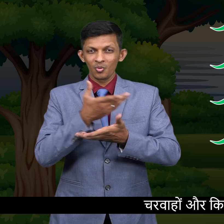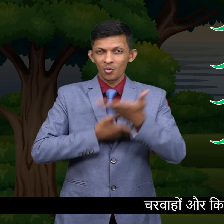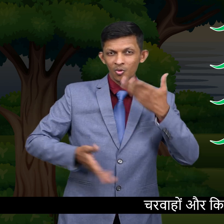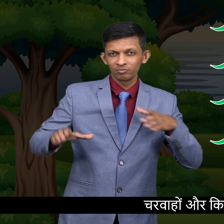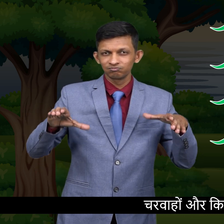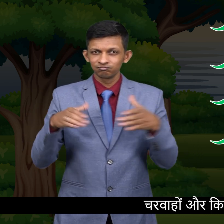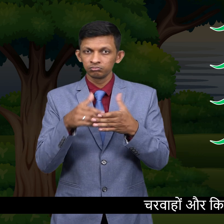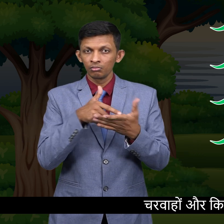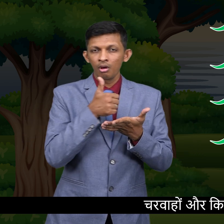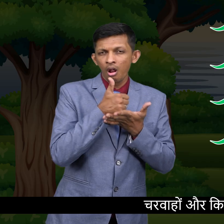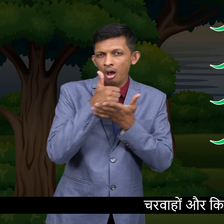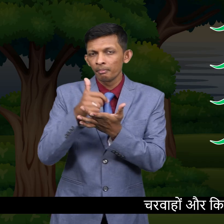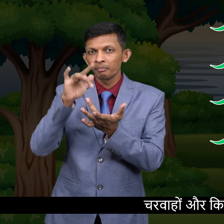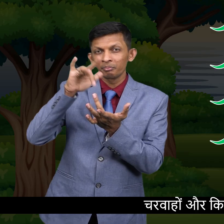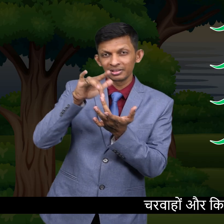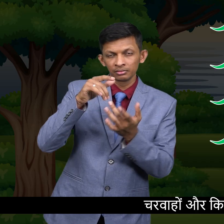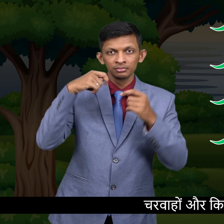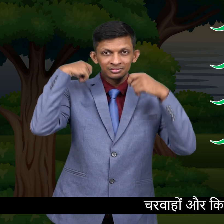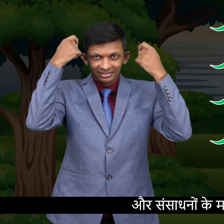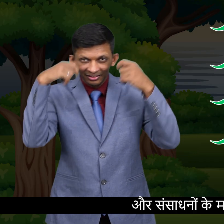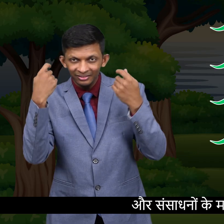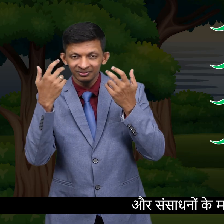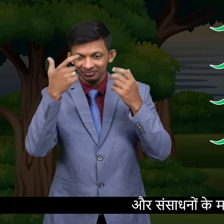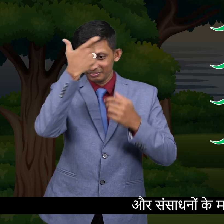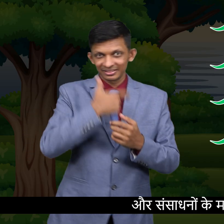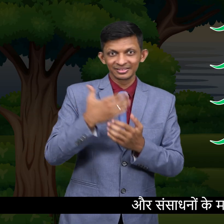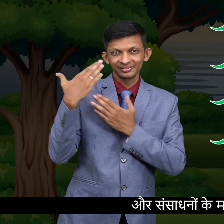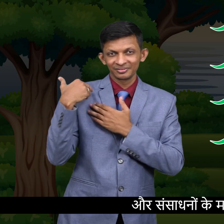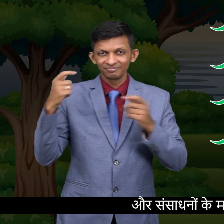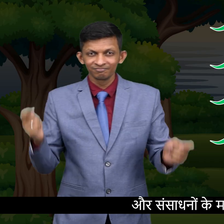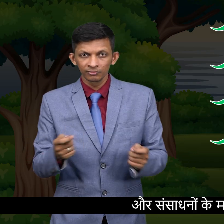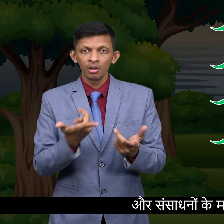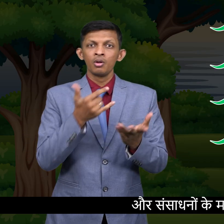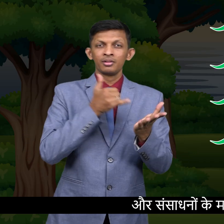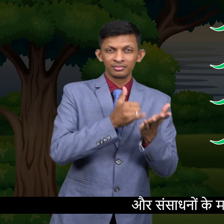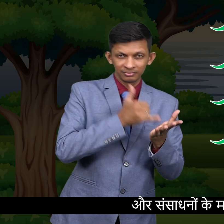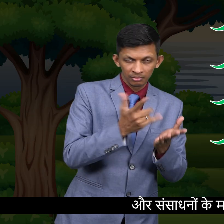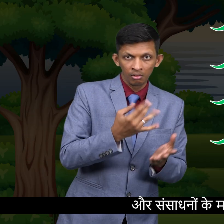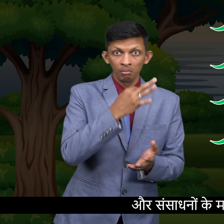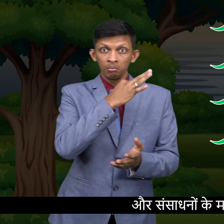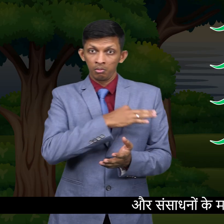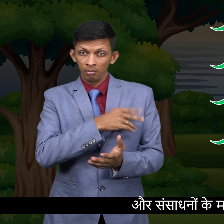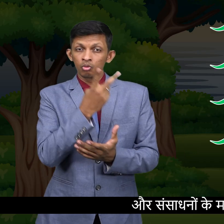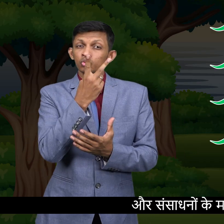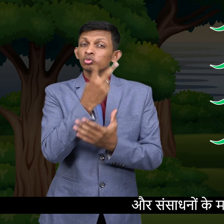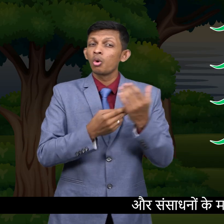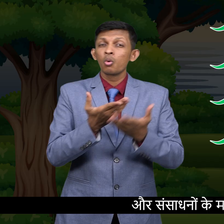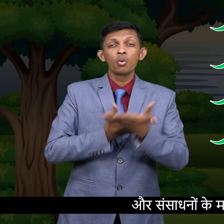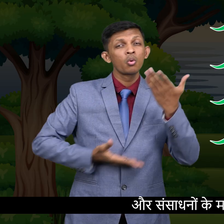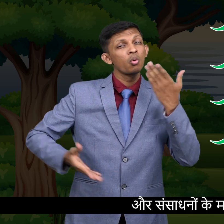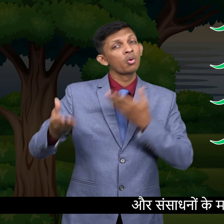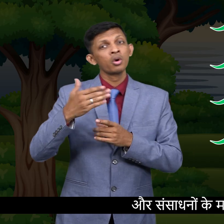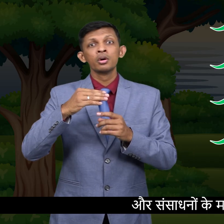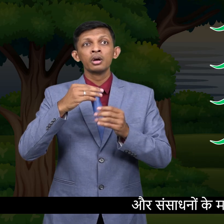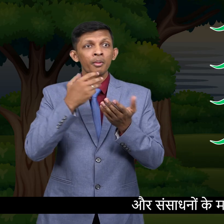चरवाहों और किसानों के बीच आपसी मदद, खाद और संसाधनों के माध्यम से दोनों को लाभ पहुंचाती है।